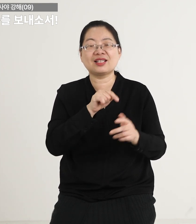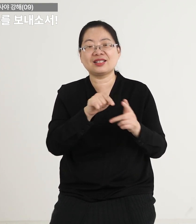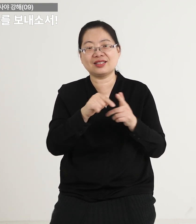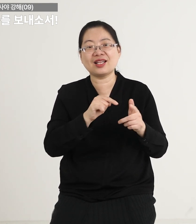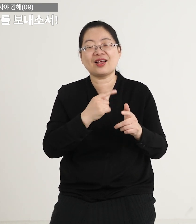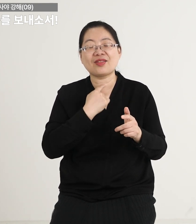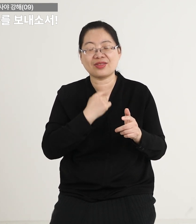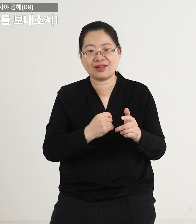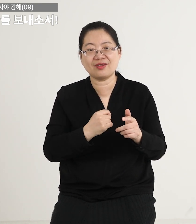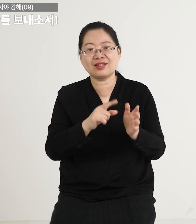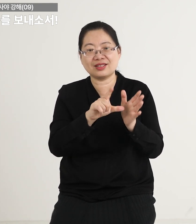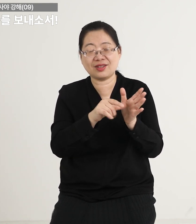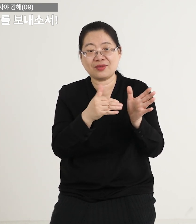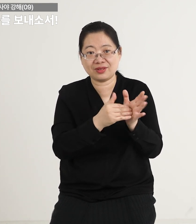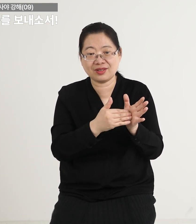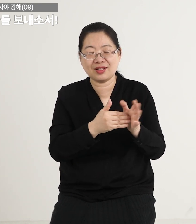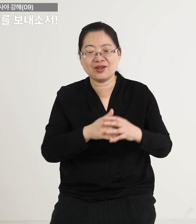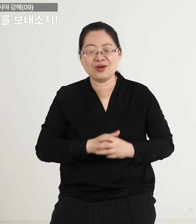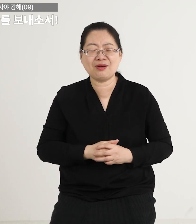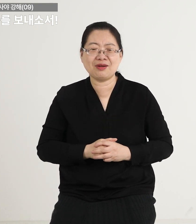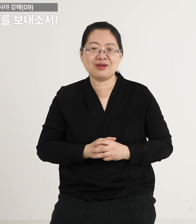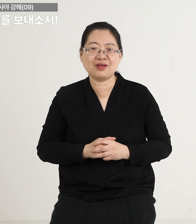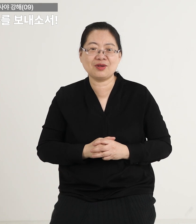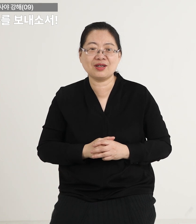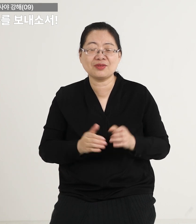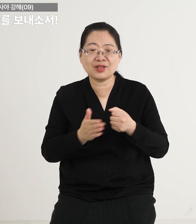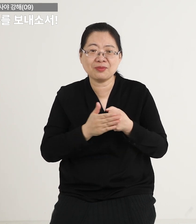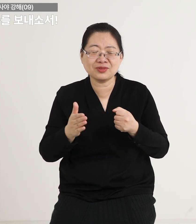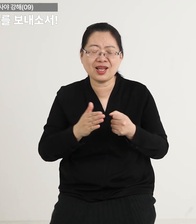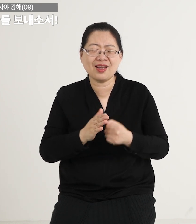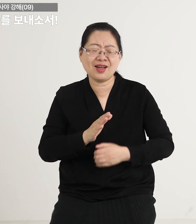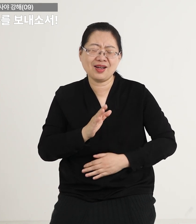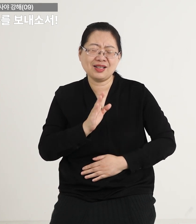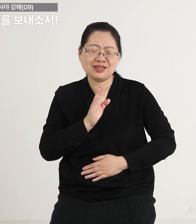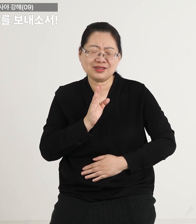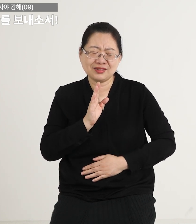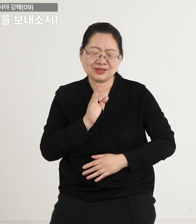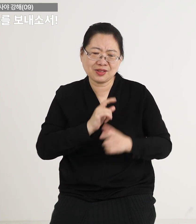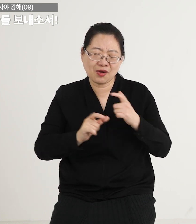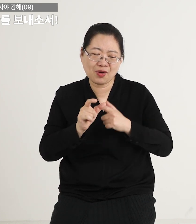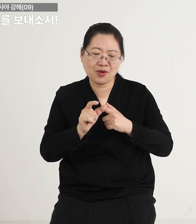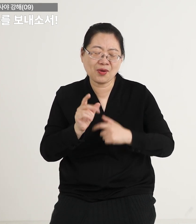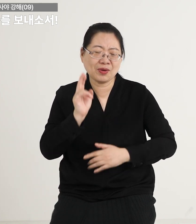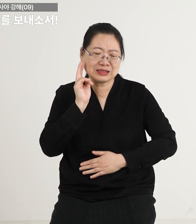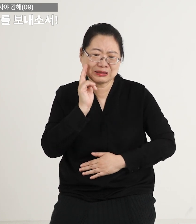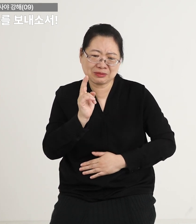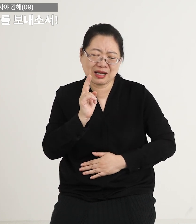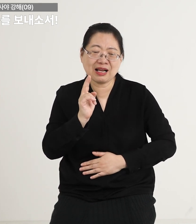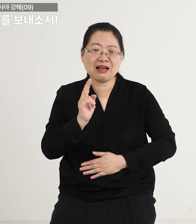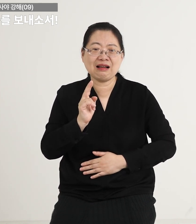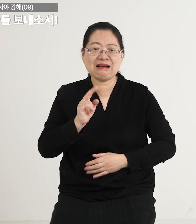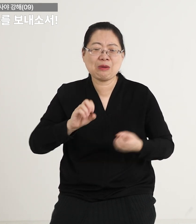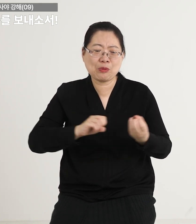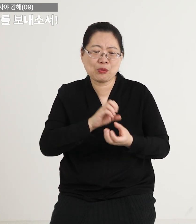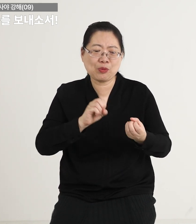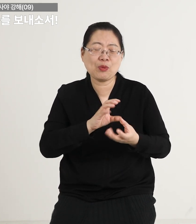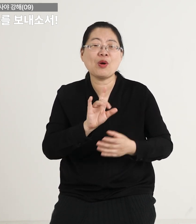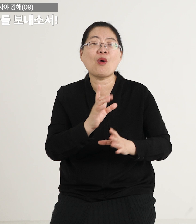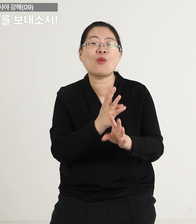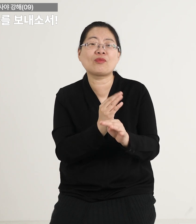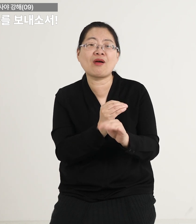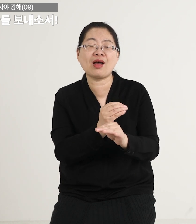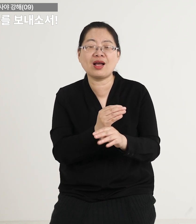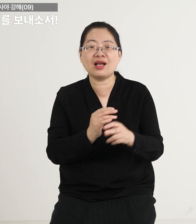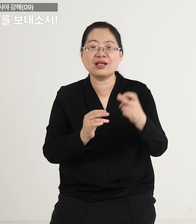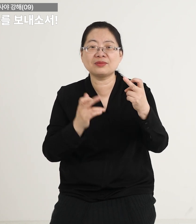얼마나 흉흉한, 그리고 그거보다 더 심각했던 나라의 사태가 12.12 사태입니다.